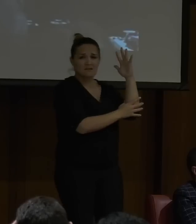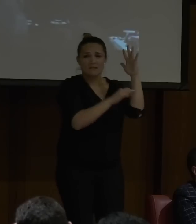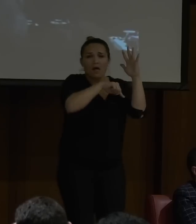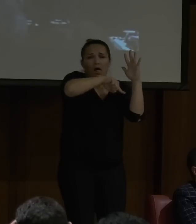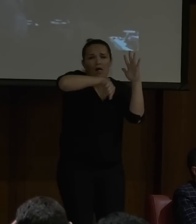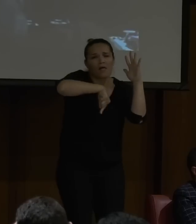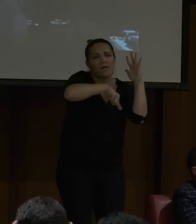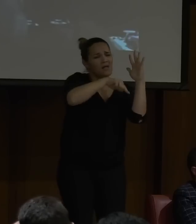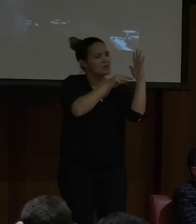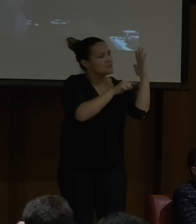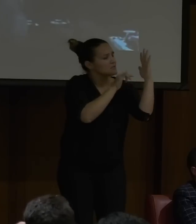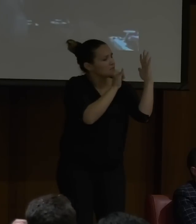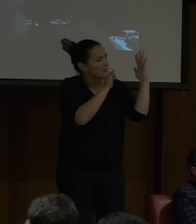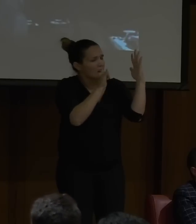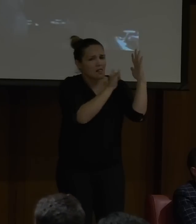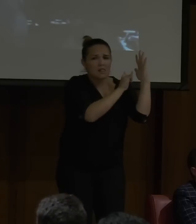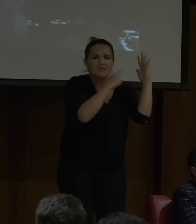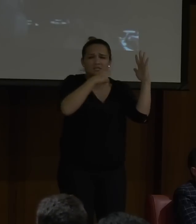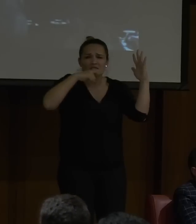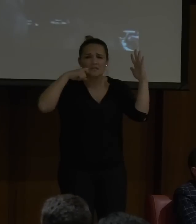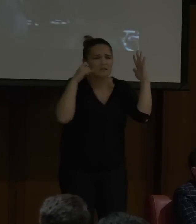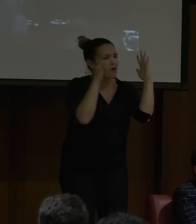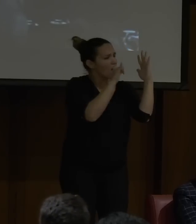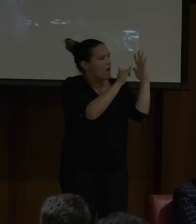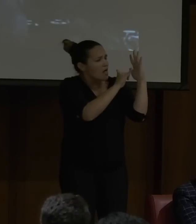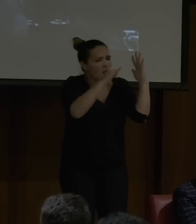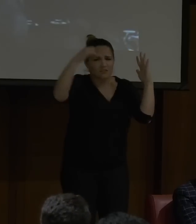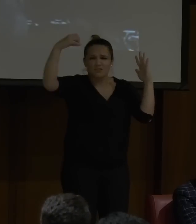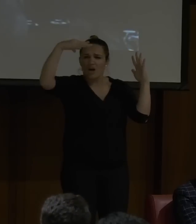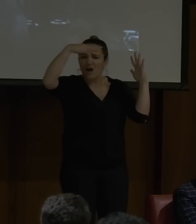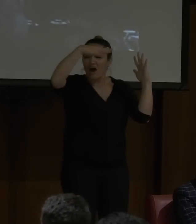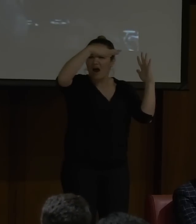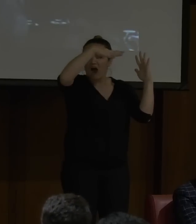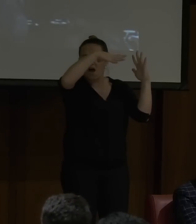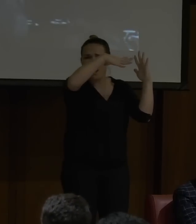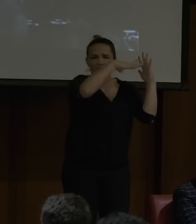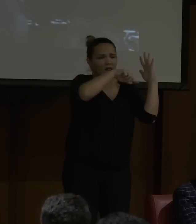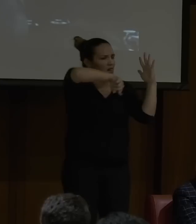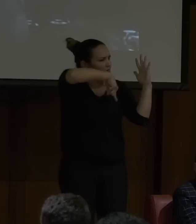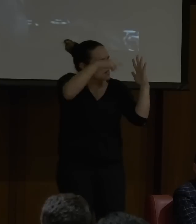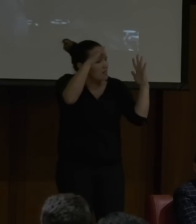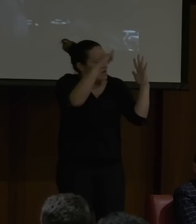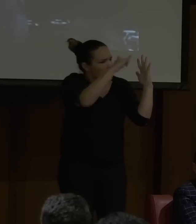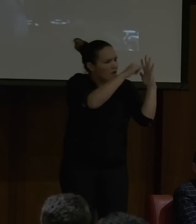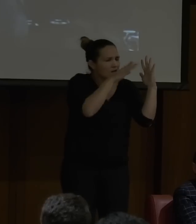vivir, pálidas secas sin ningún valor, las tristes hojas les toca